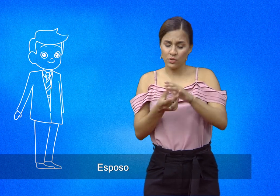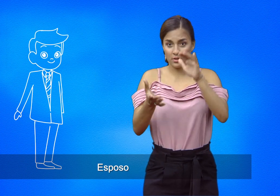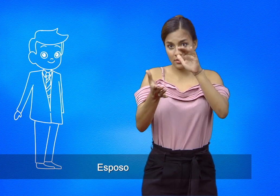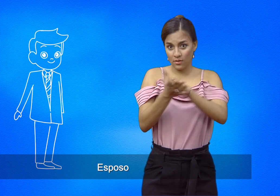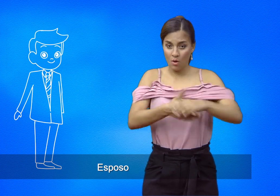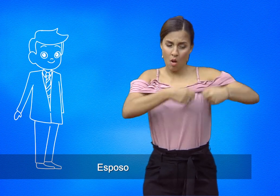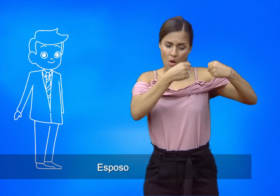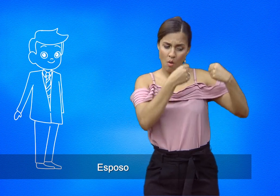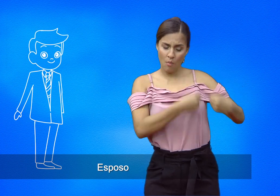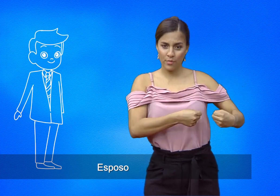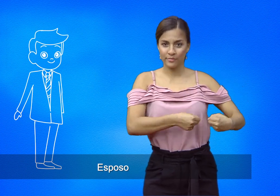esposo